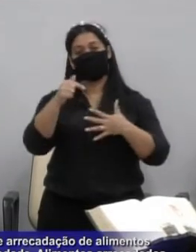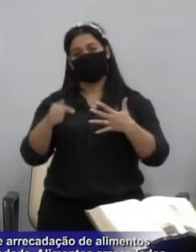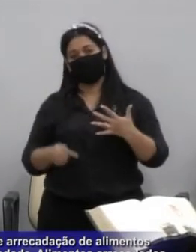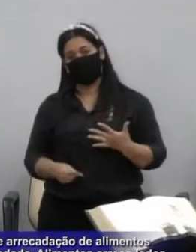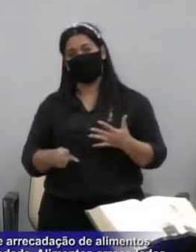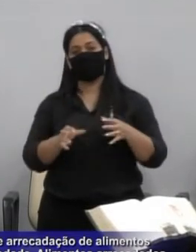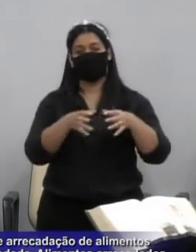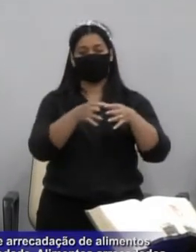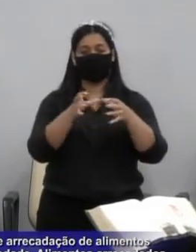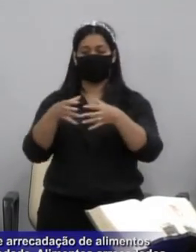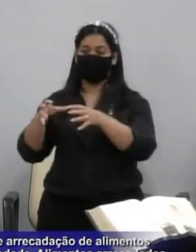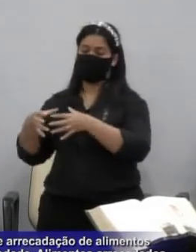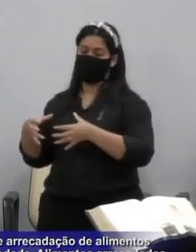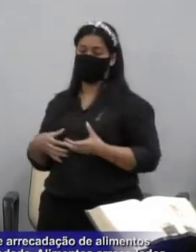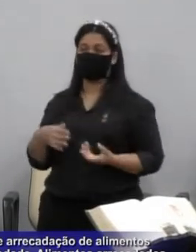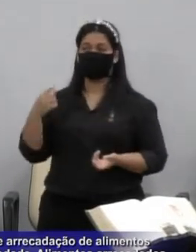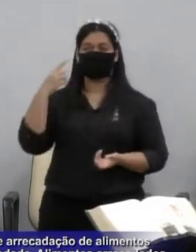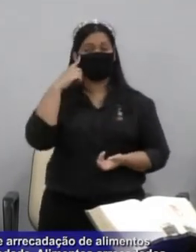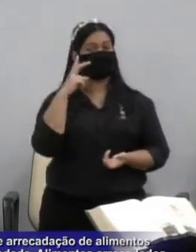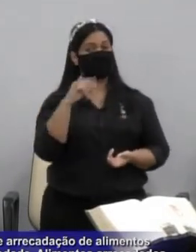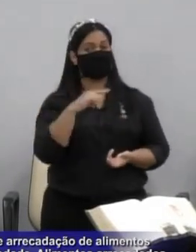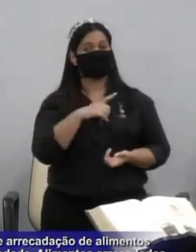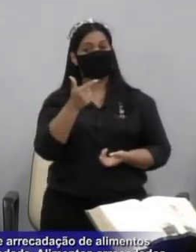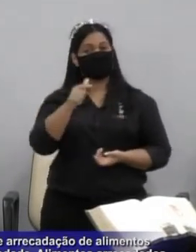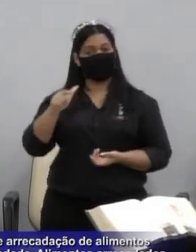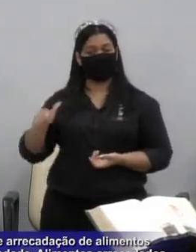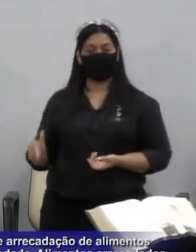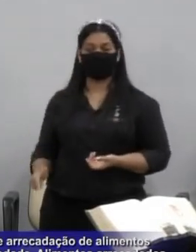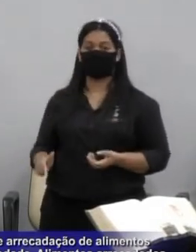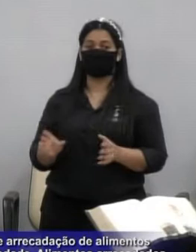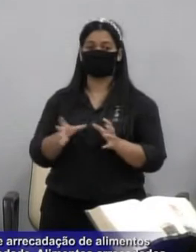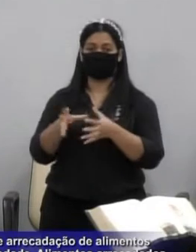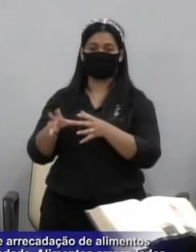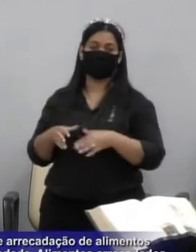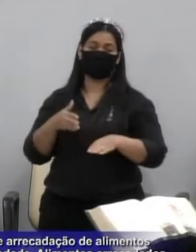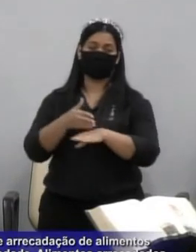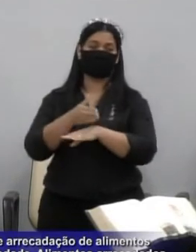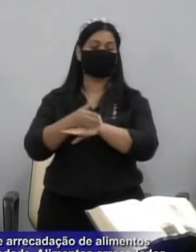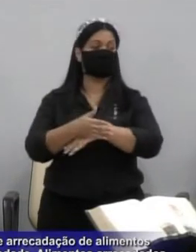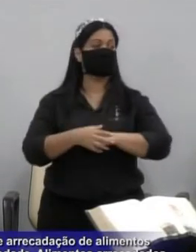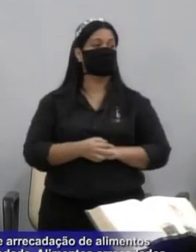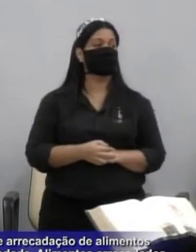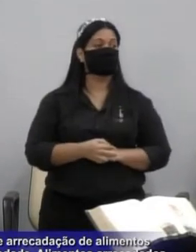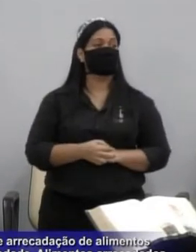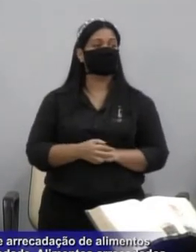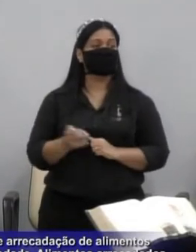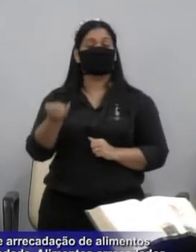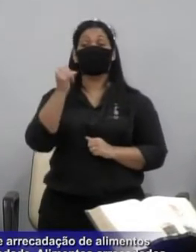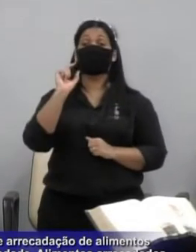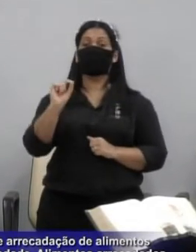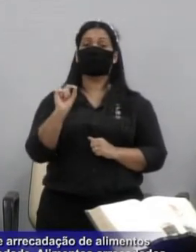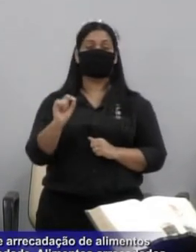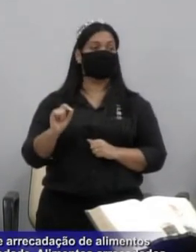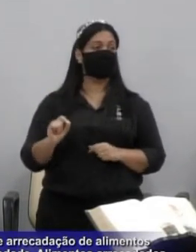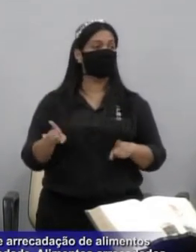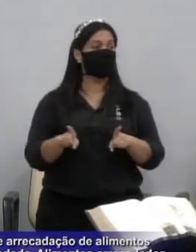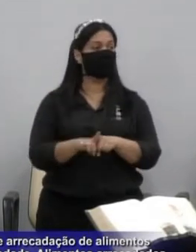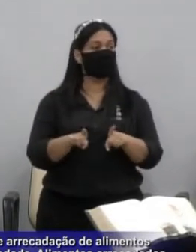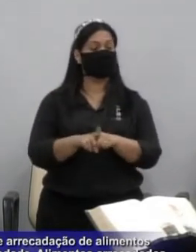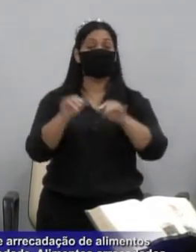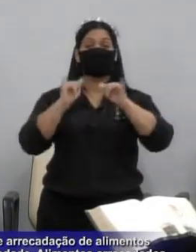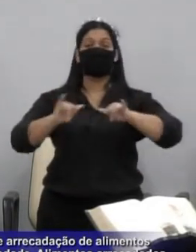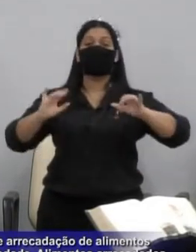a gente está aí com a perspectiva de ter mais algumas entidades participando. É importante também dizer